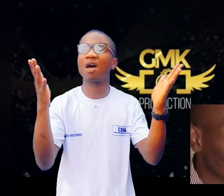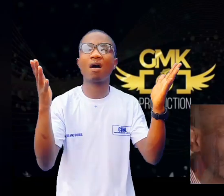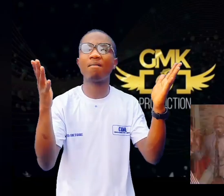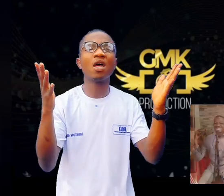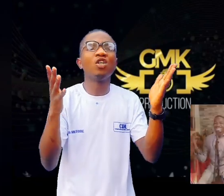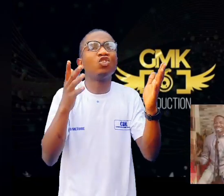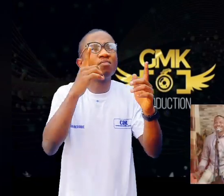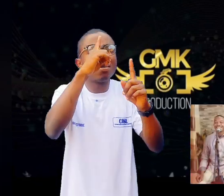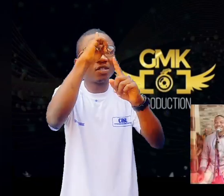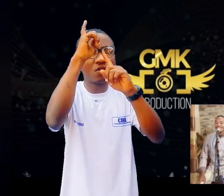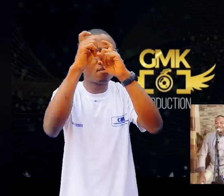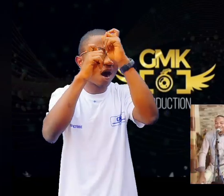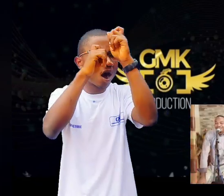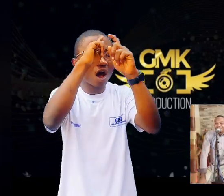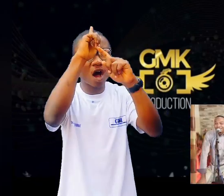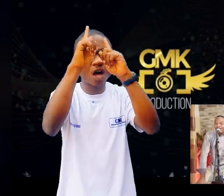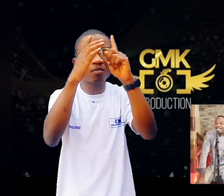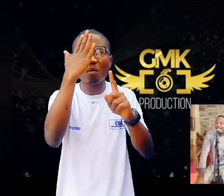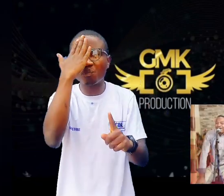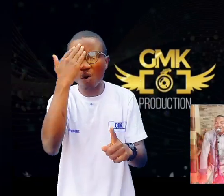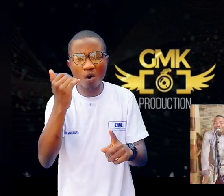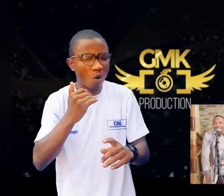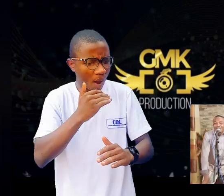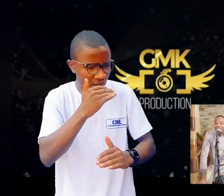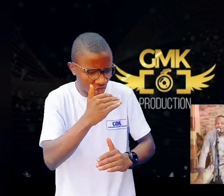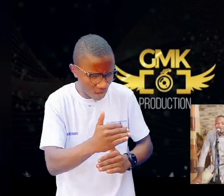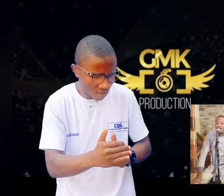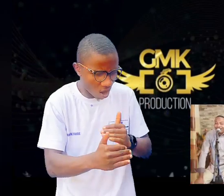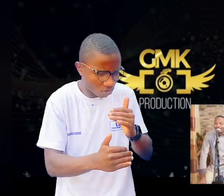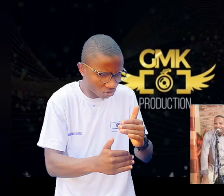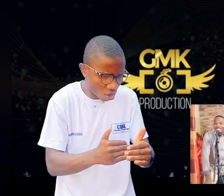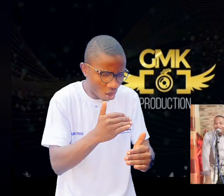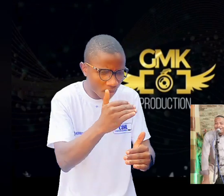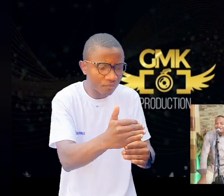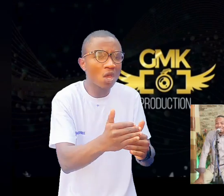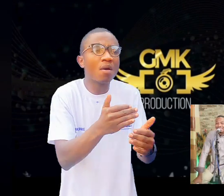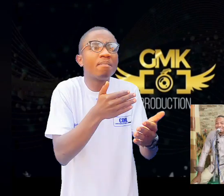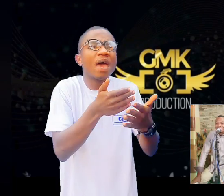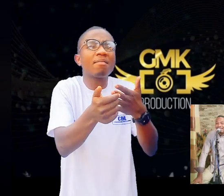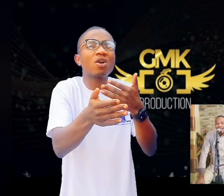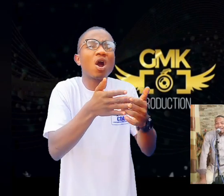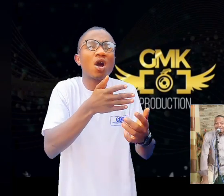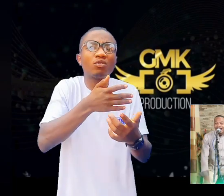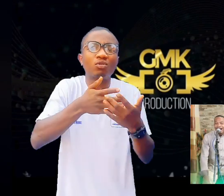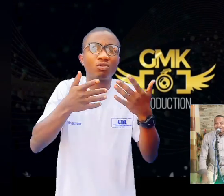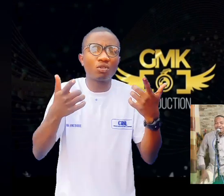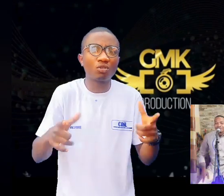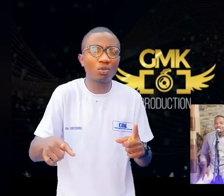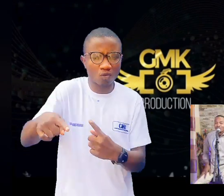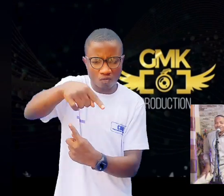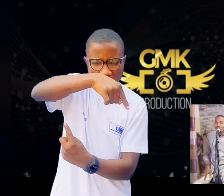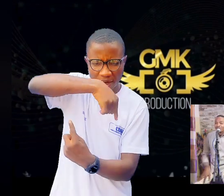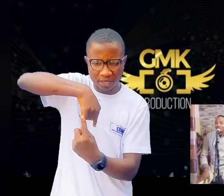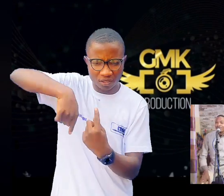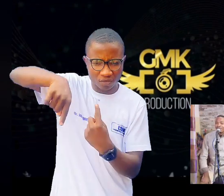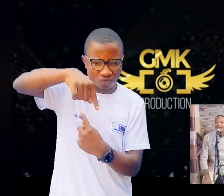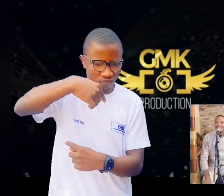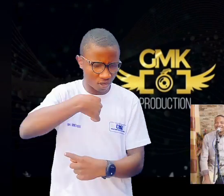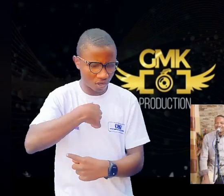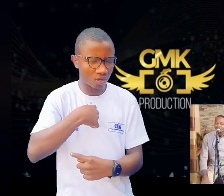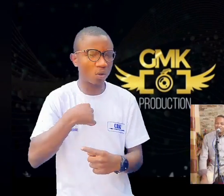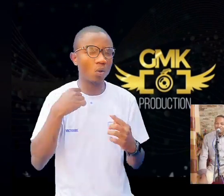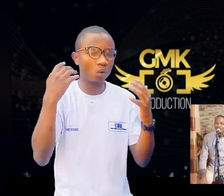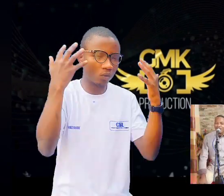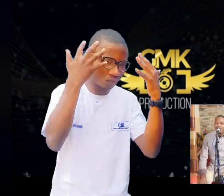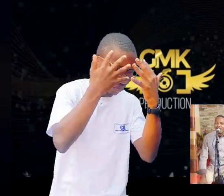chemin. Je me demande mais pourquoi j'avance, même quand tout autour de moi